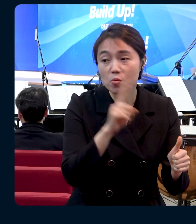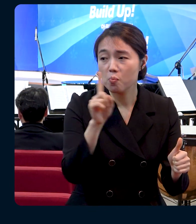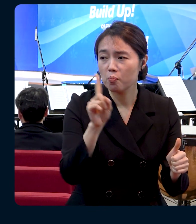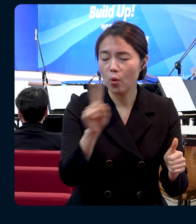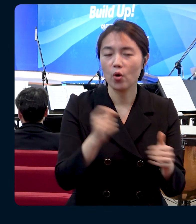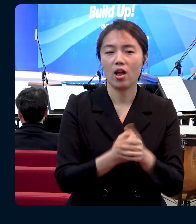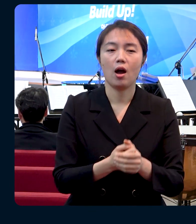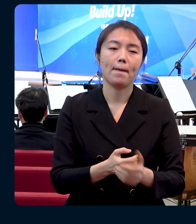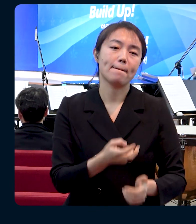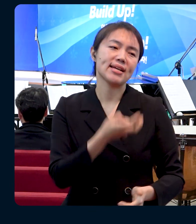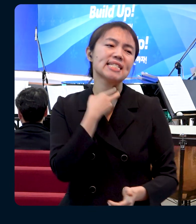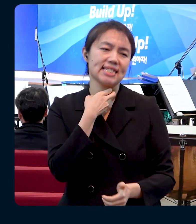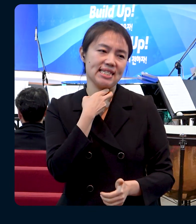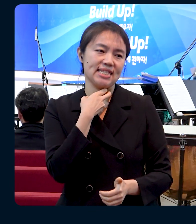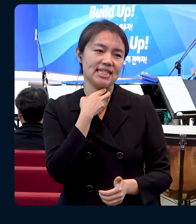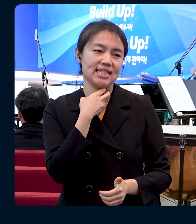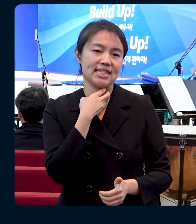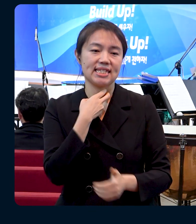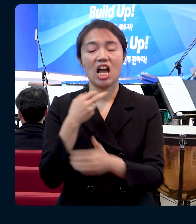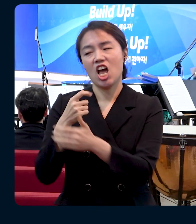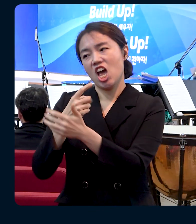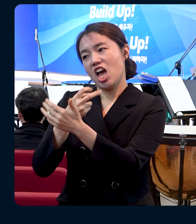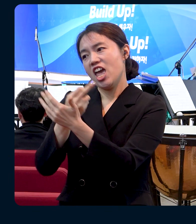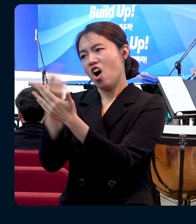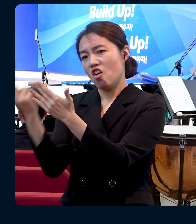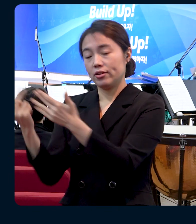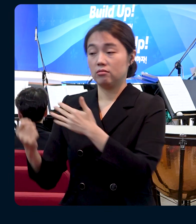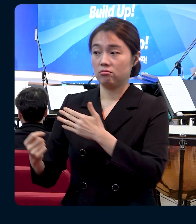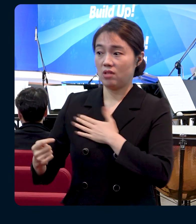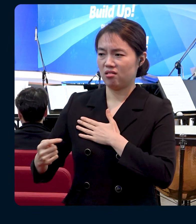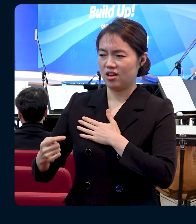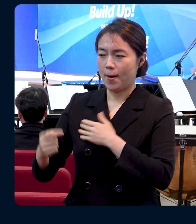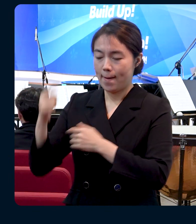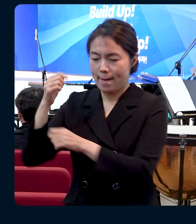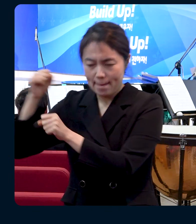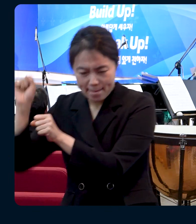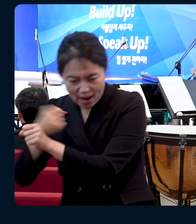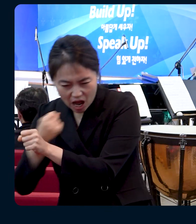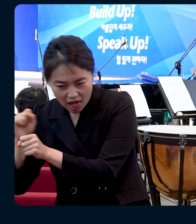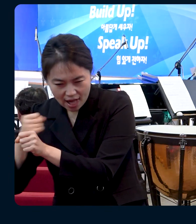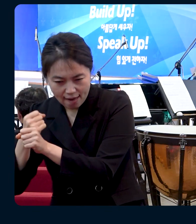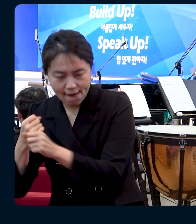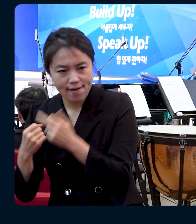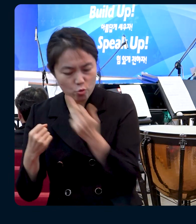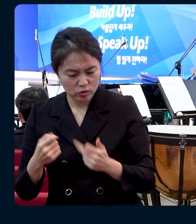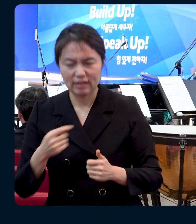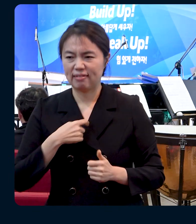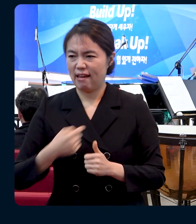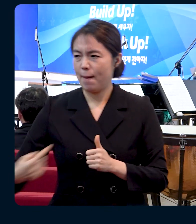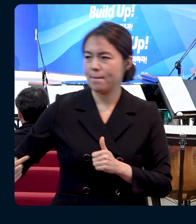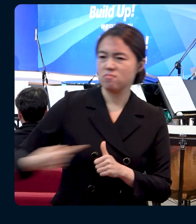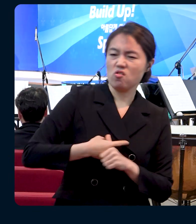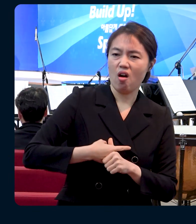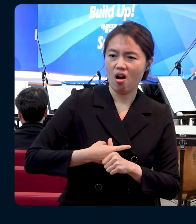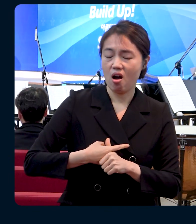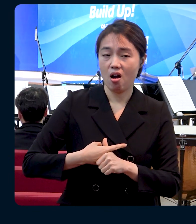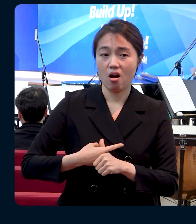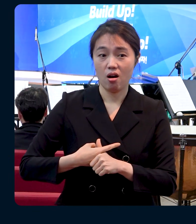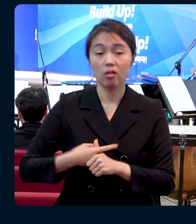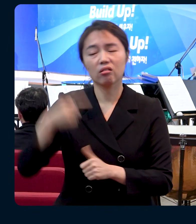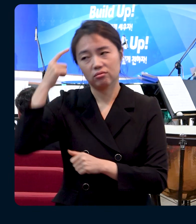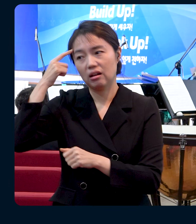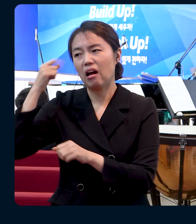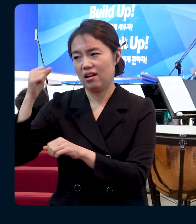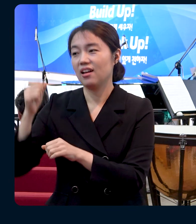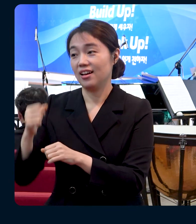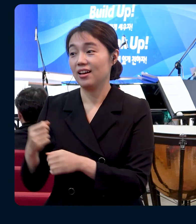상처입니다. 형들이 자기를 죽이려고 했잖아요. 형들이 자기를 노예로